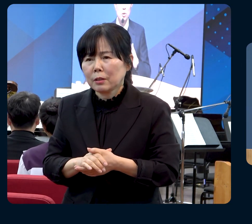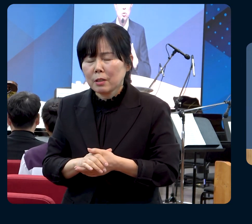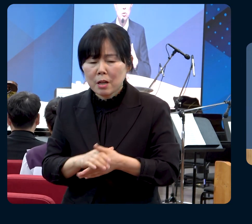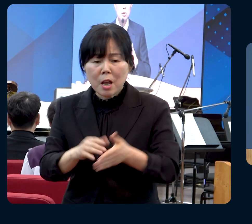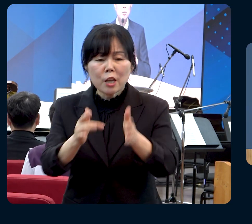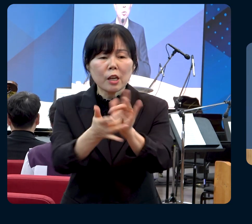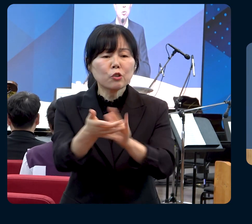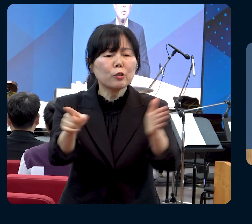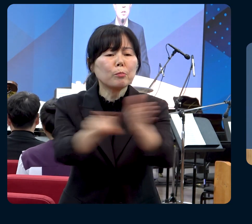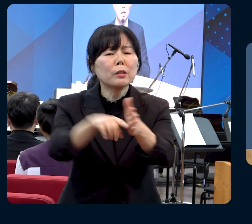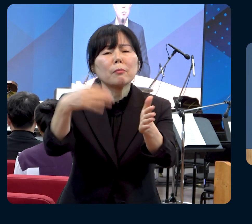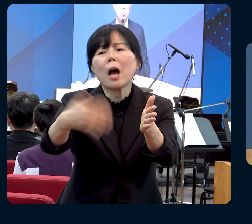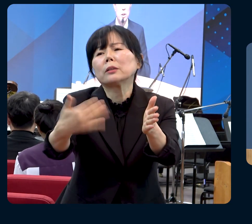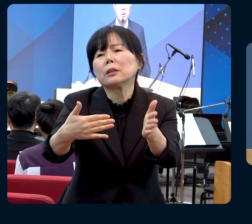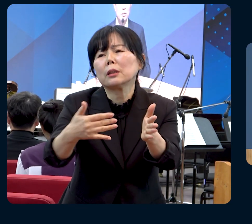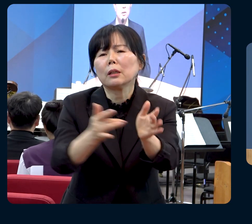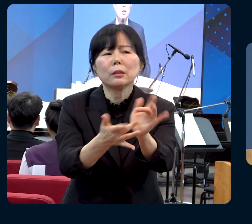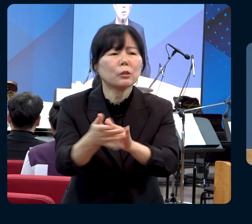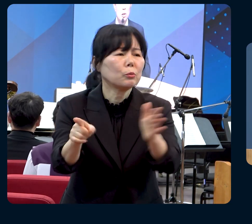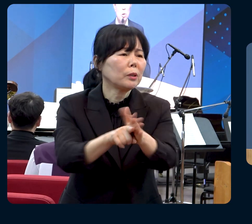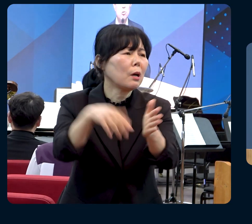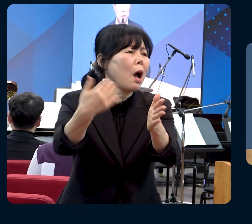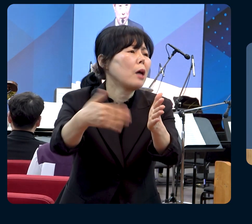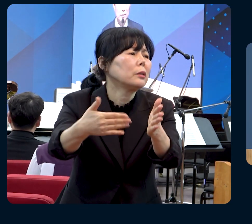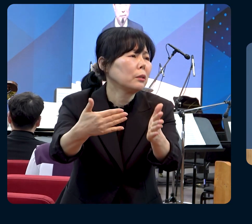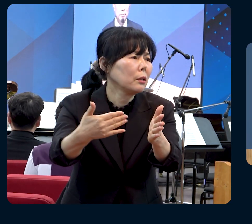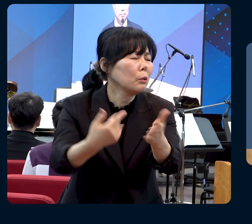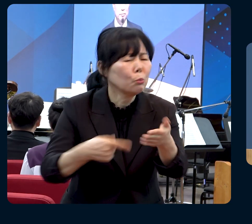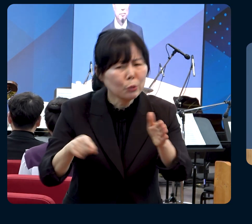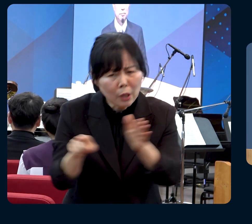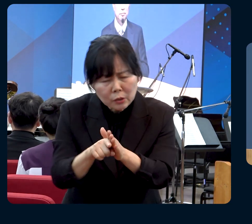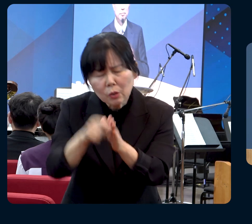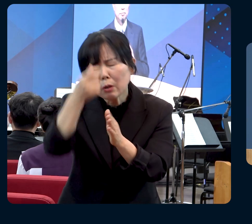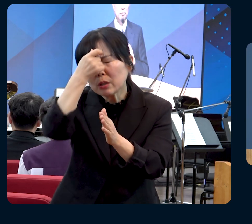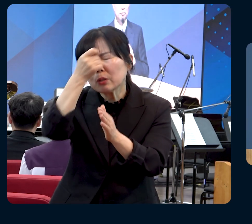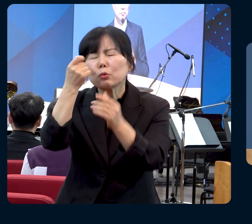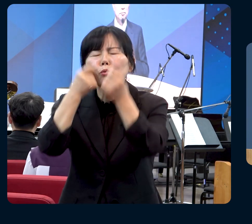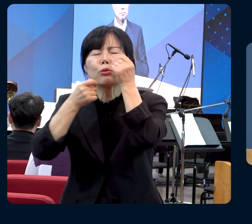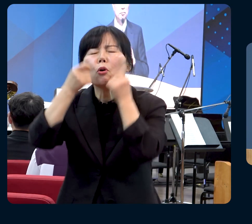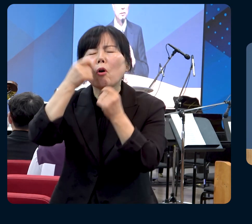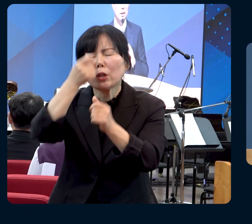아직도 예수를 모르는 사람을 위해서 흘려주세요.